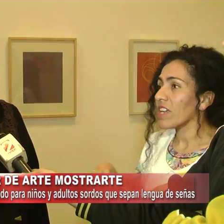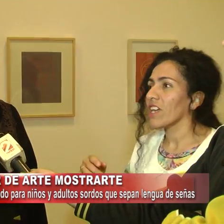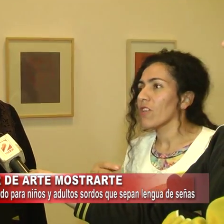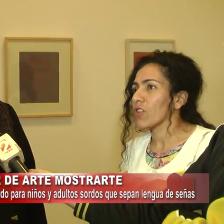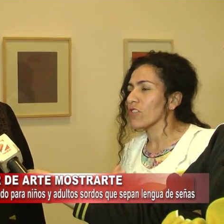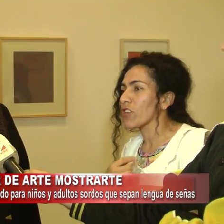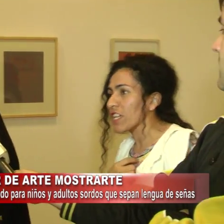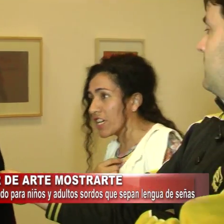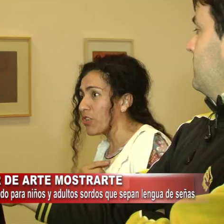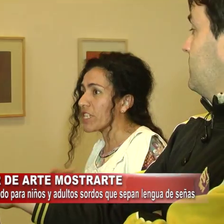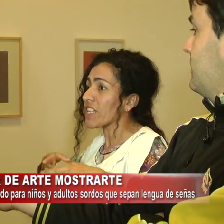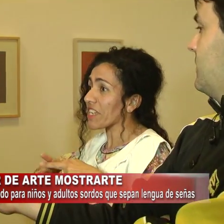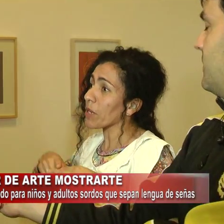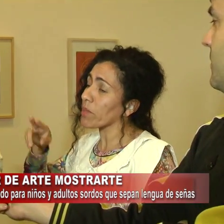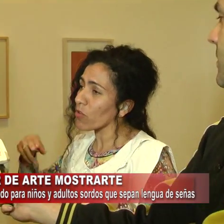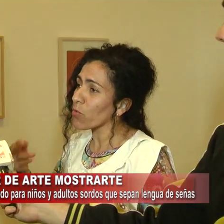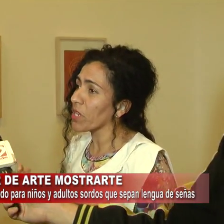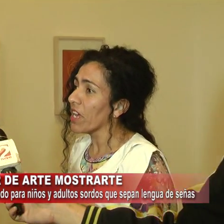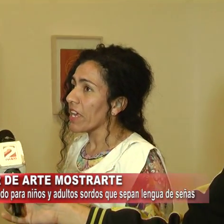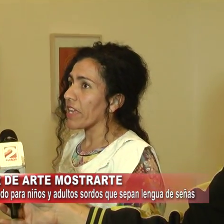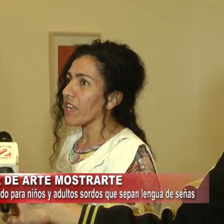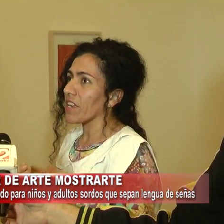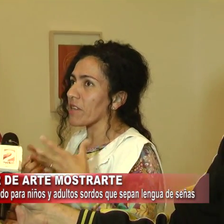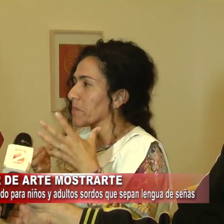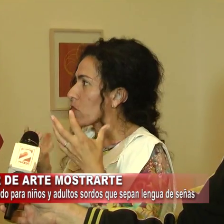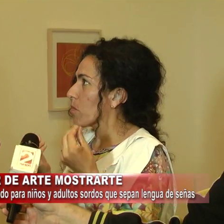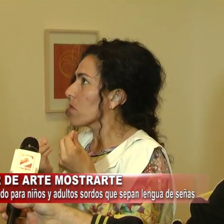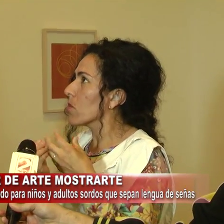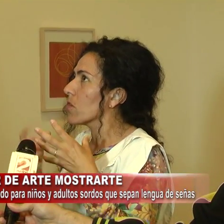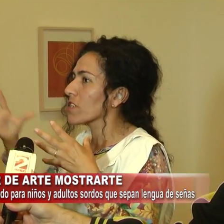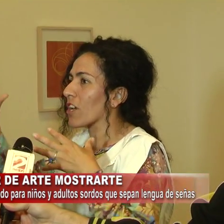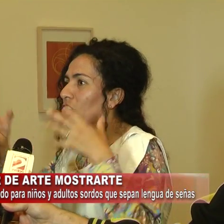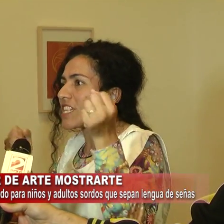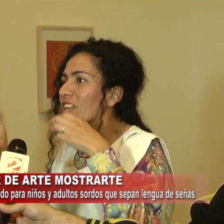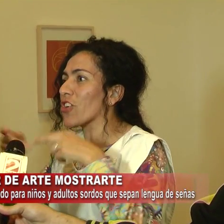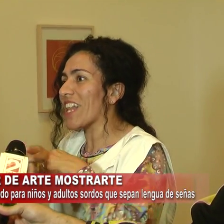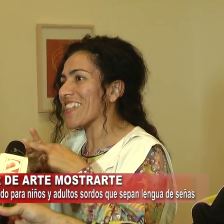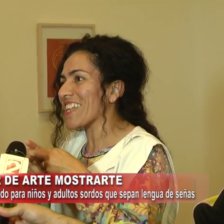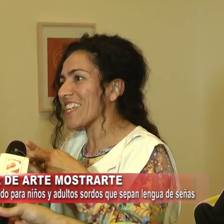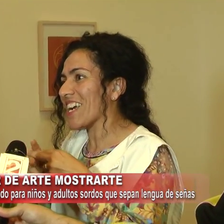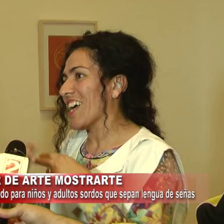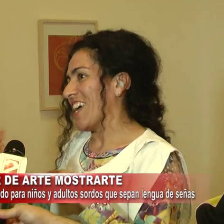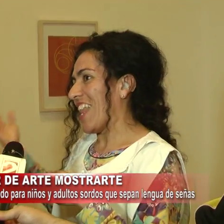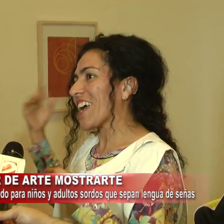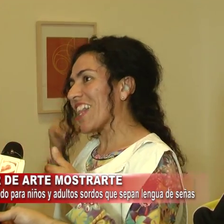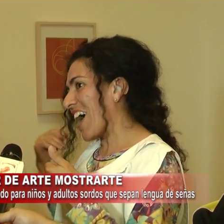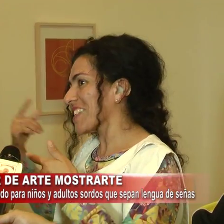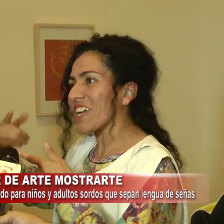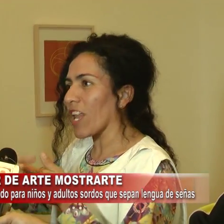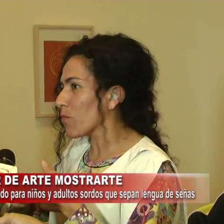Lo que yo quiero en este taller de pintura es cómo recolectar todas las técnicas, las clásicas, las